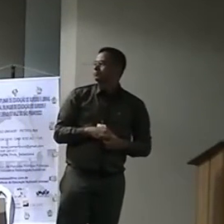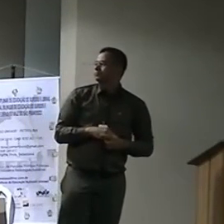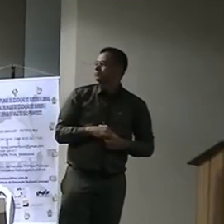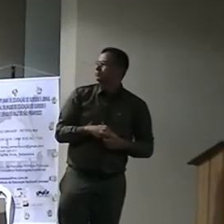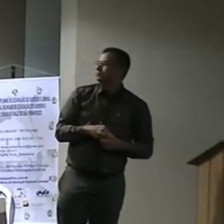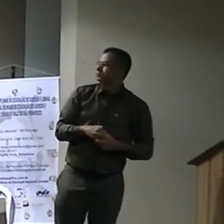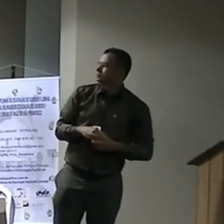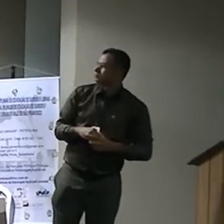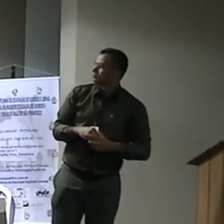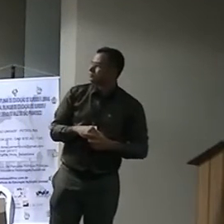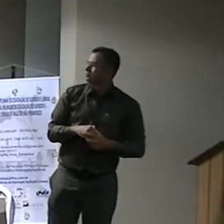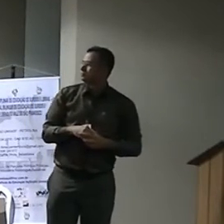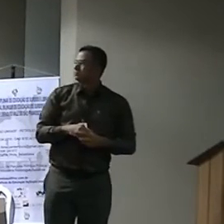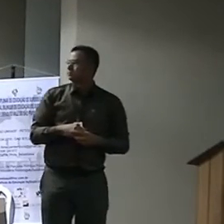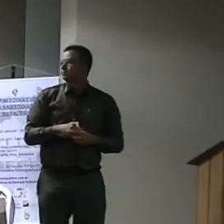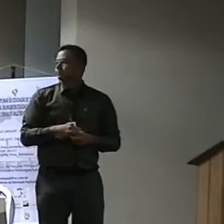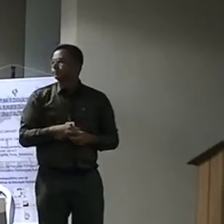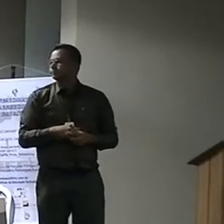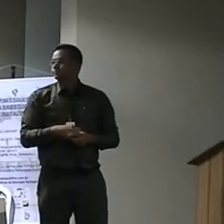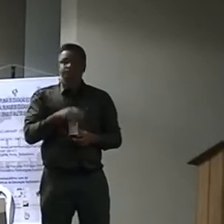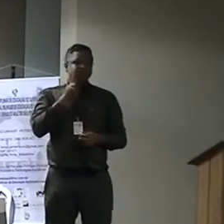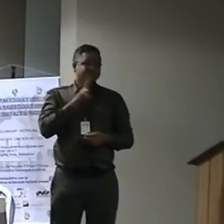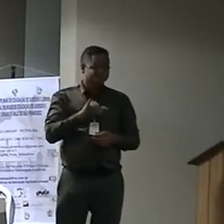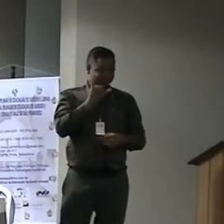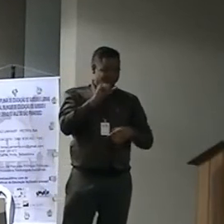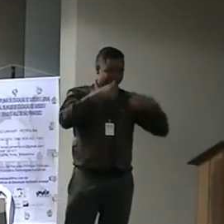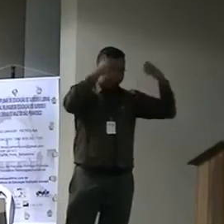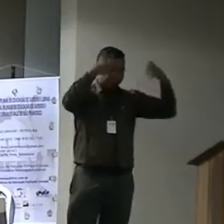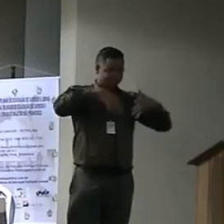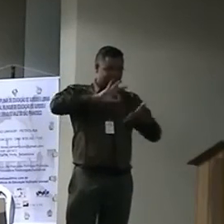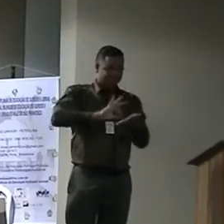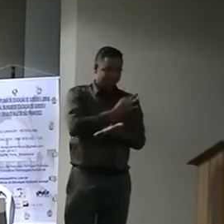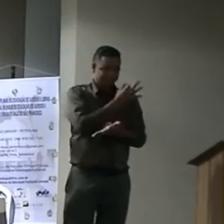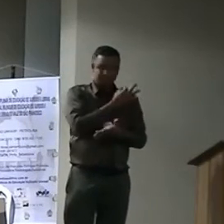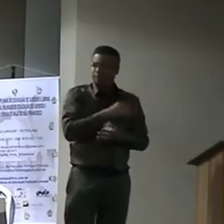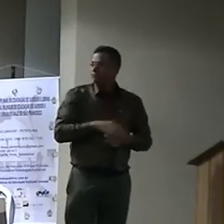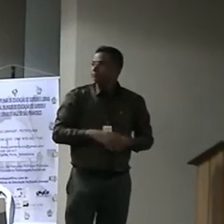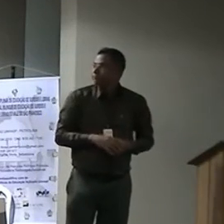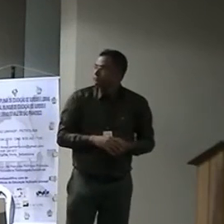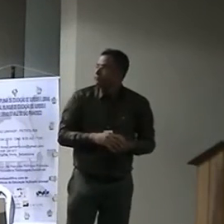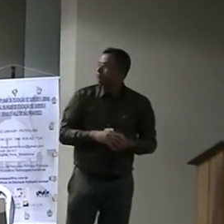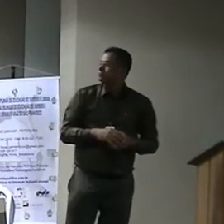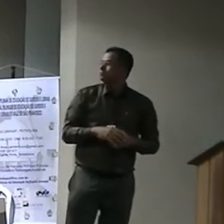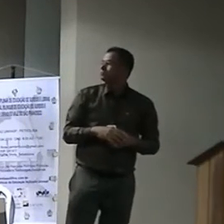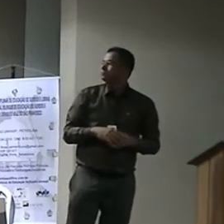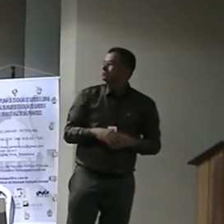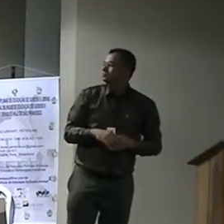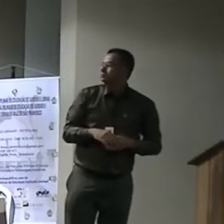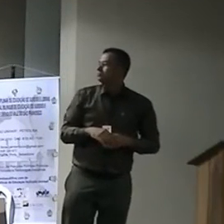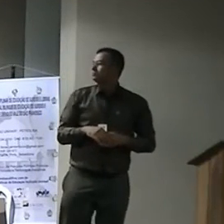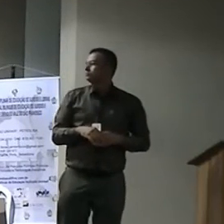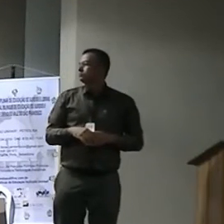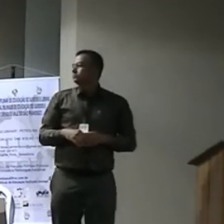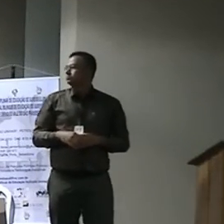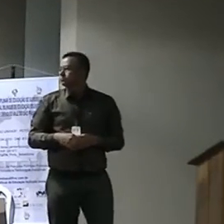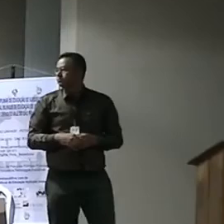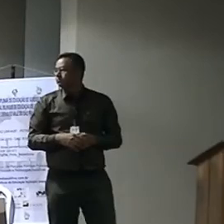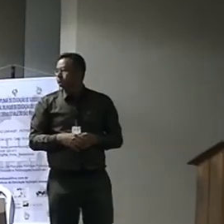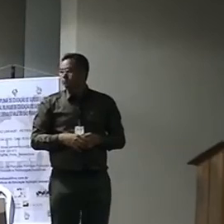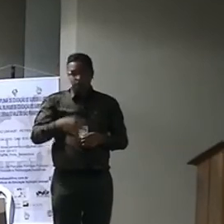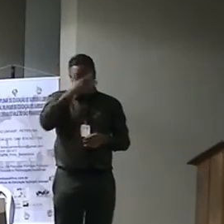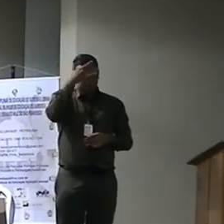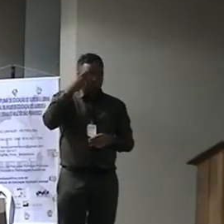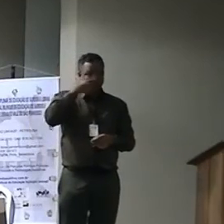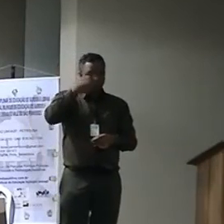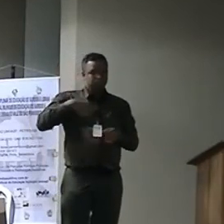E eu encerro com essa citação, né? Não é a surdez que define o destino das pessoas, mas o resultado